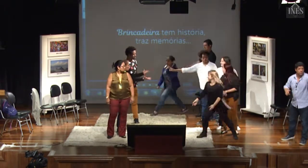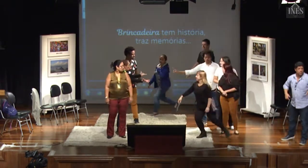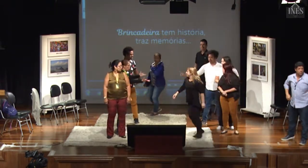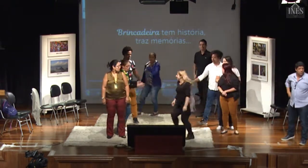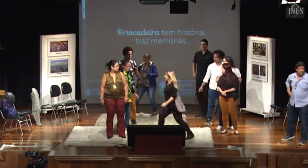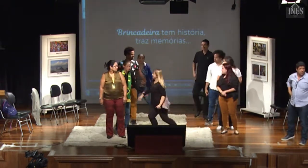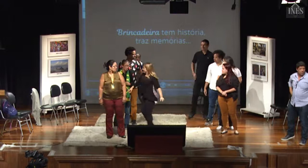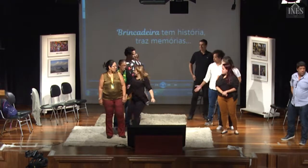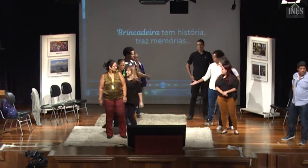Ramon.